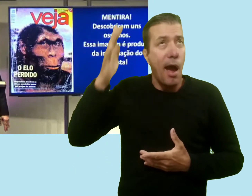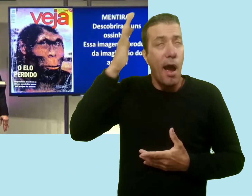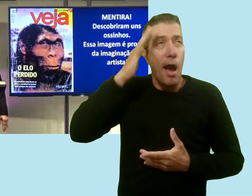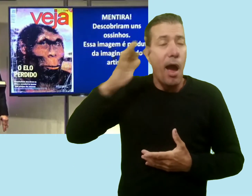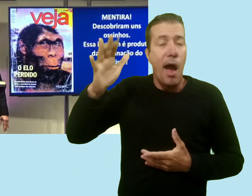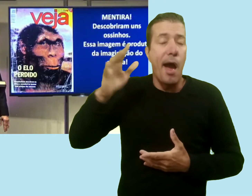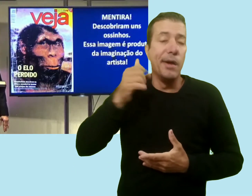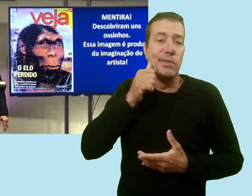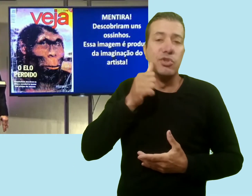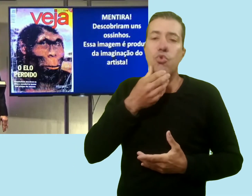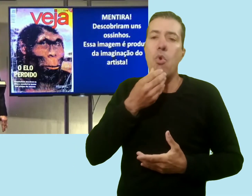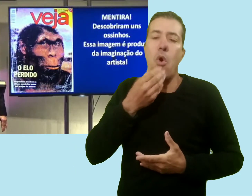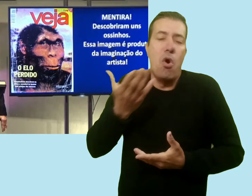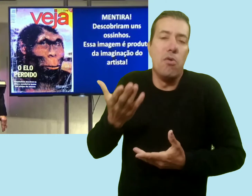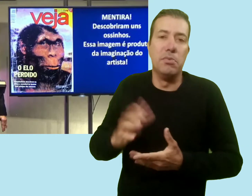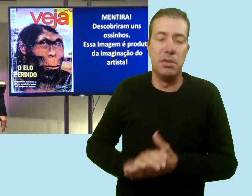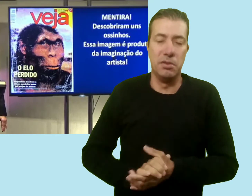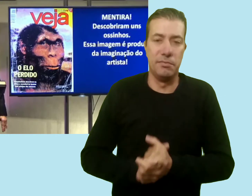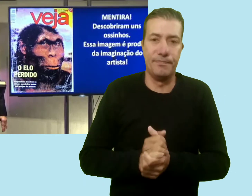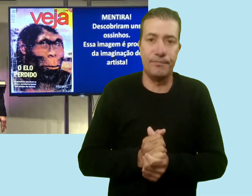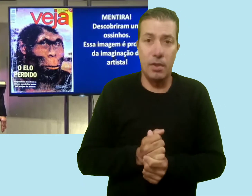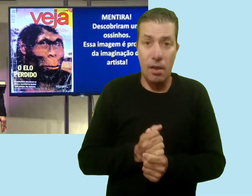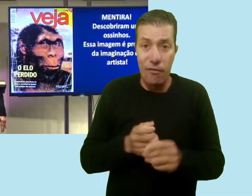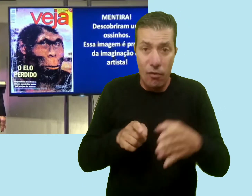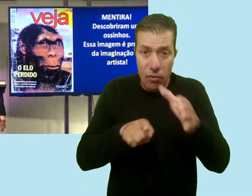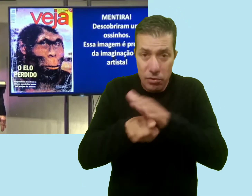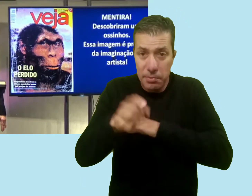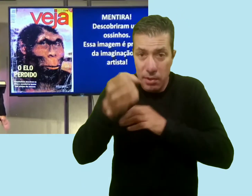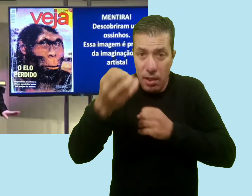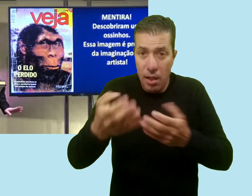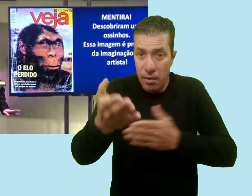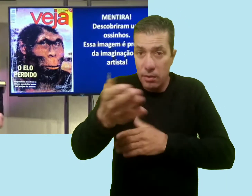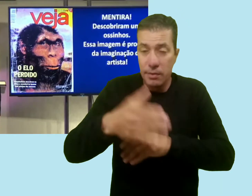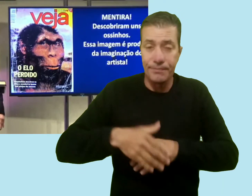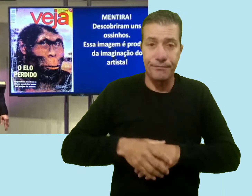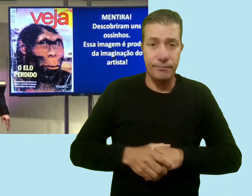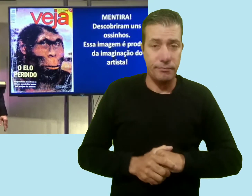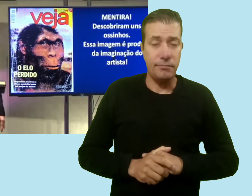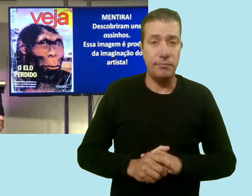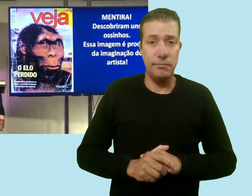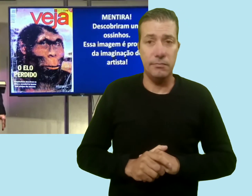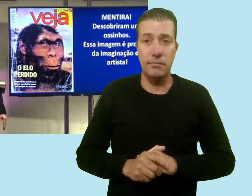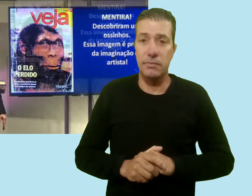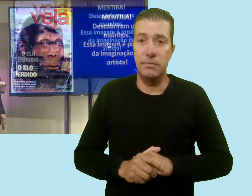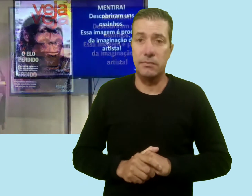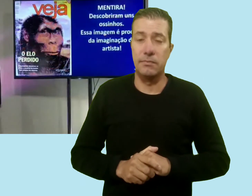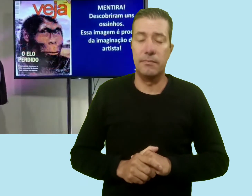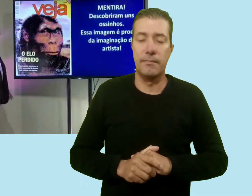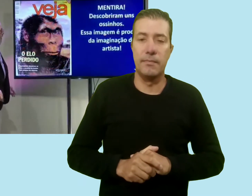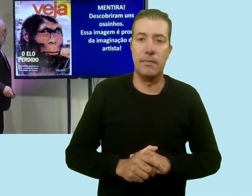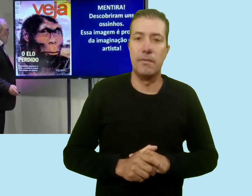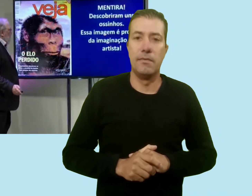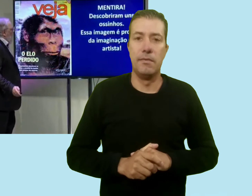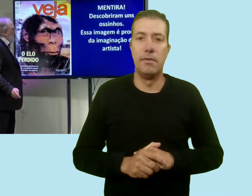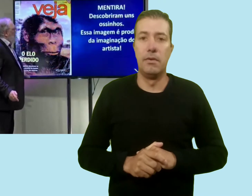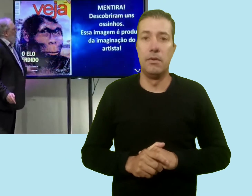da imaginação de um artista. E eu vou dizer uma coisa para vocês.